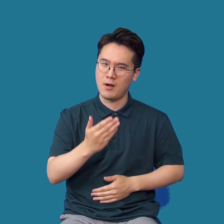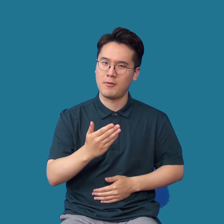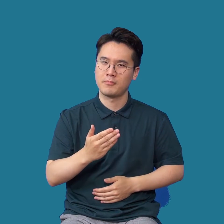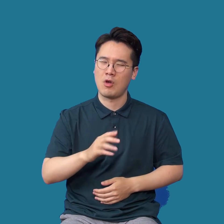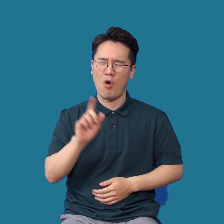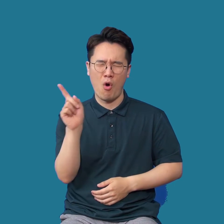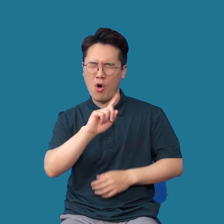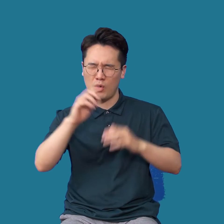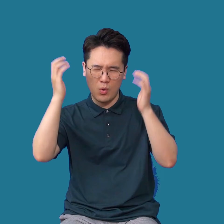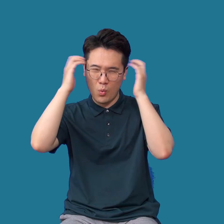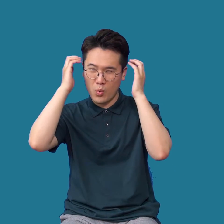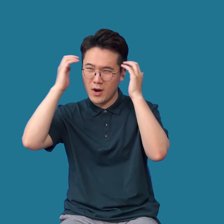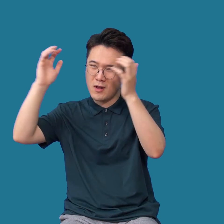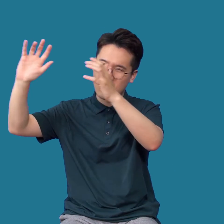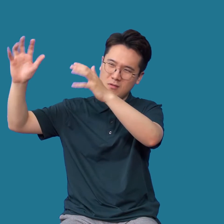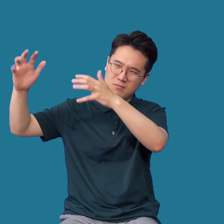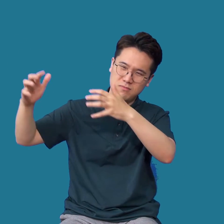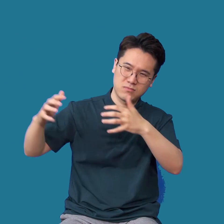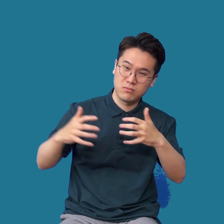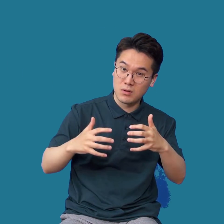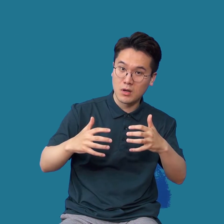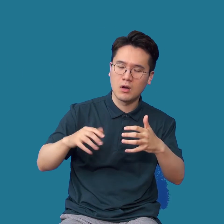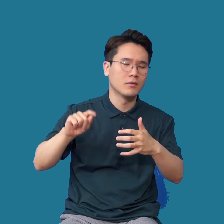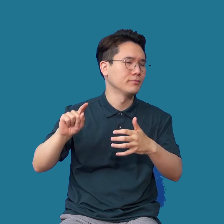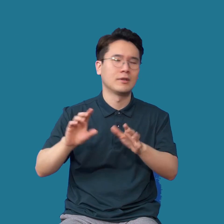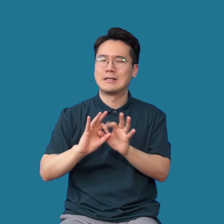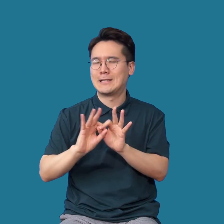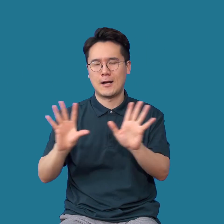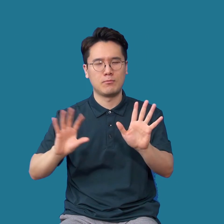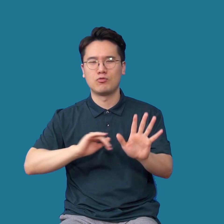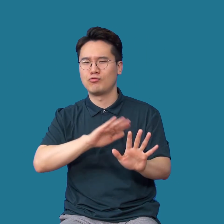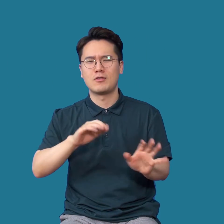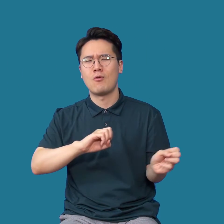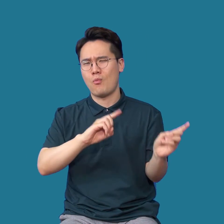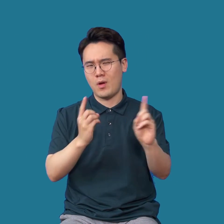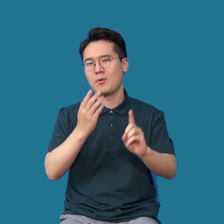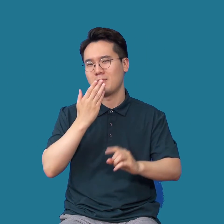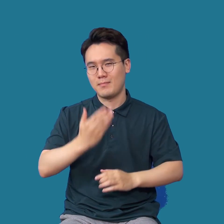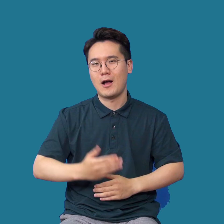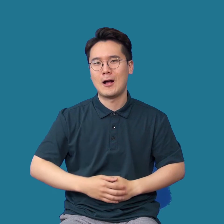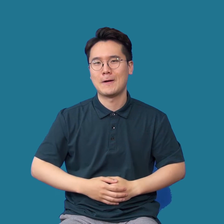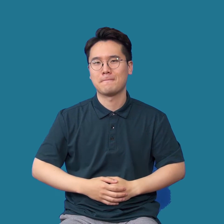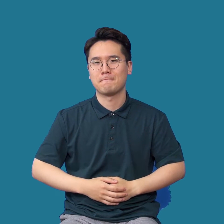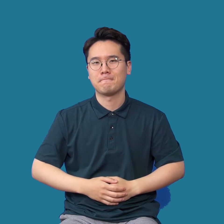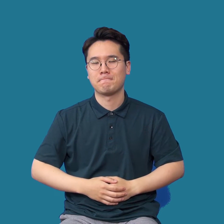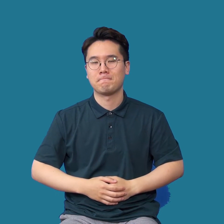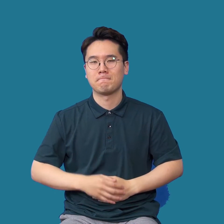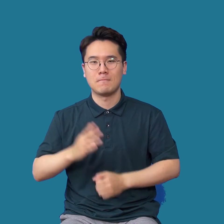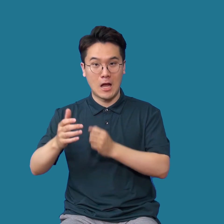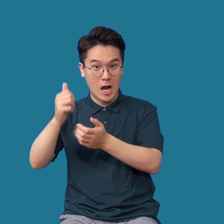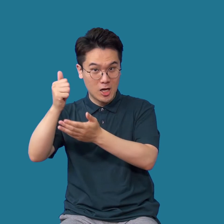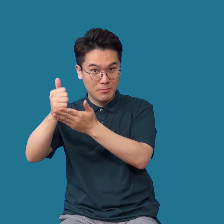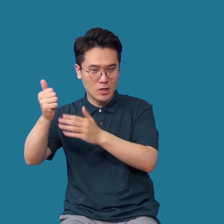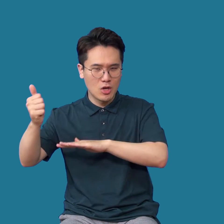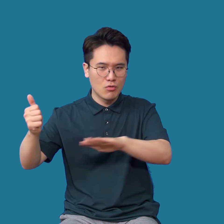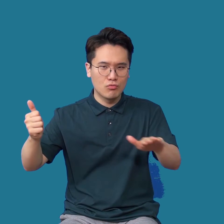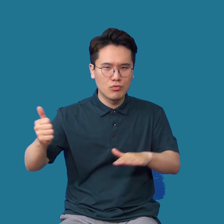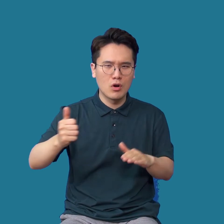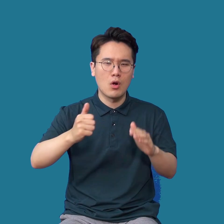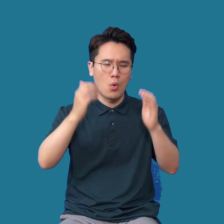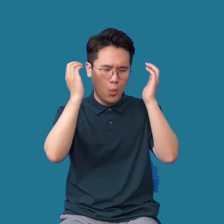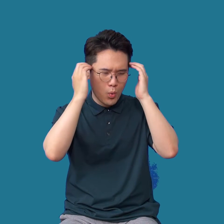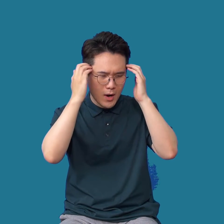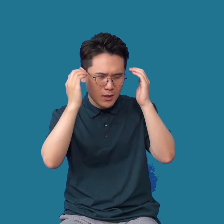수 있습니다. 하나님 역사하셔서 그 고난이 다 합력해서 선을 이루도록 우리를 인도해 주실 것입니다.